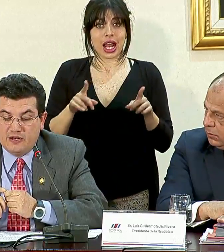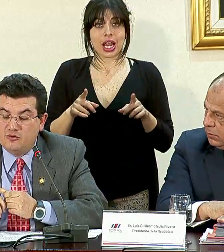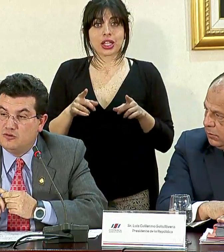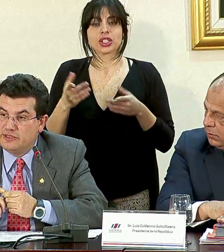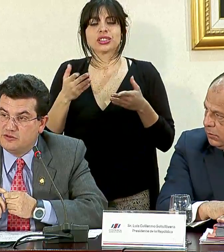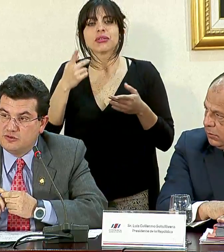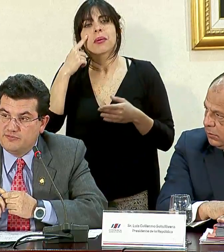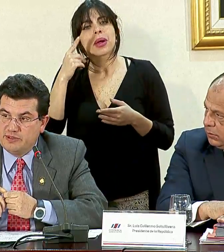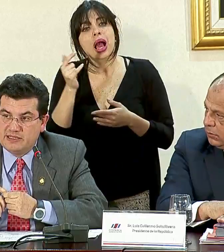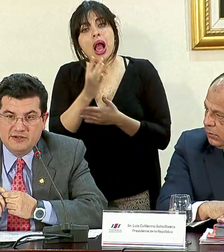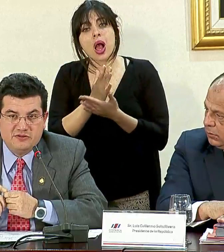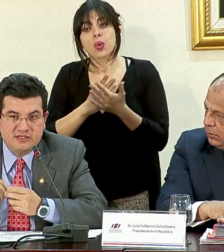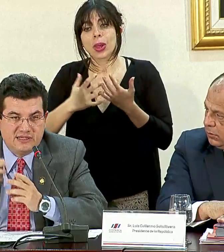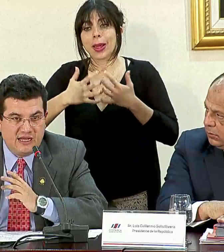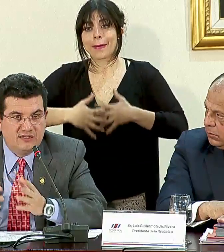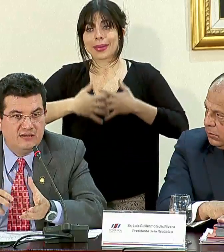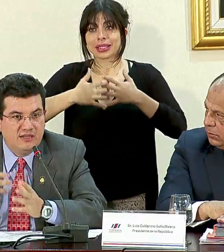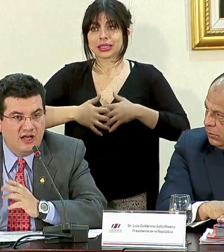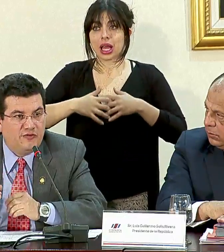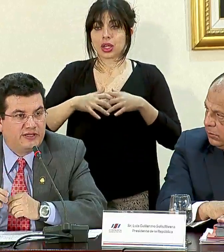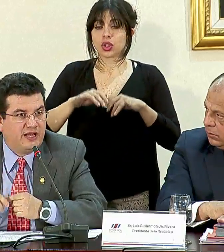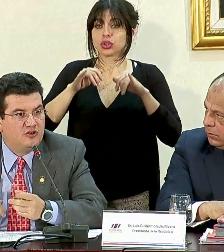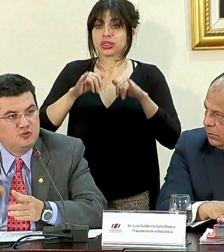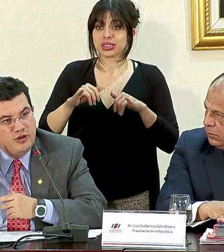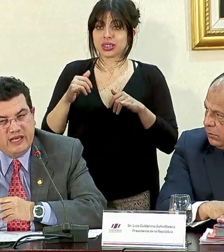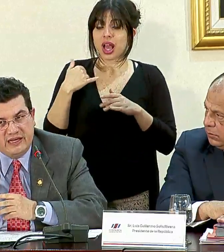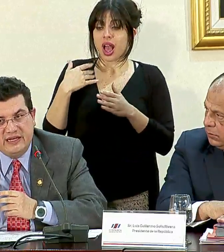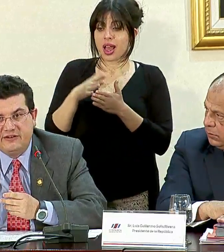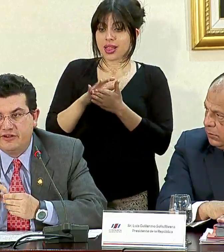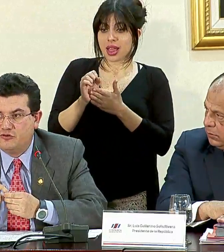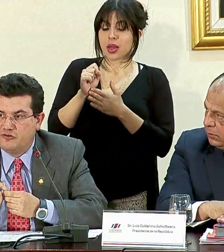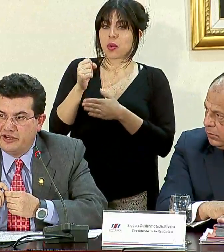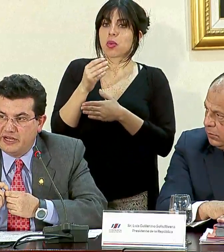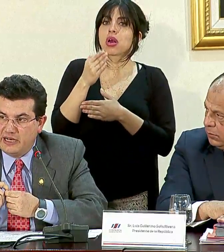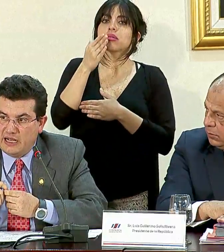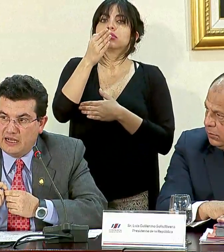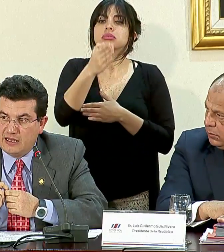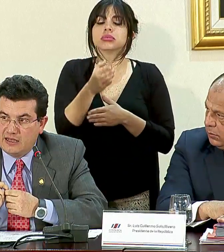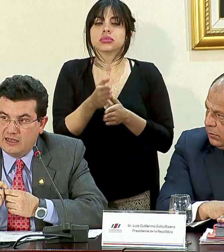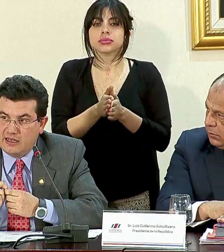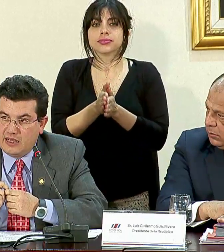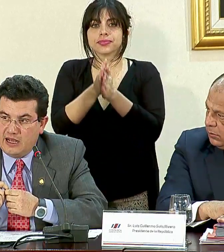para que algunos de estos empresarios que están afectados puedan ir a recurrir